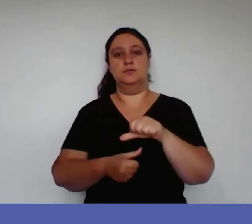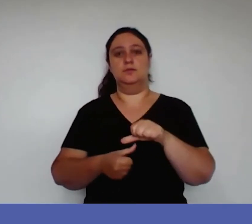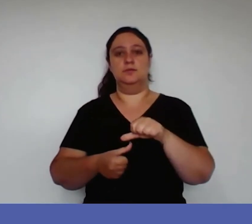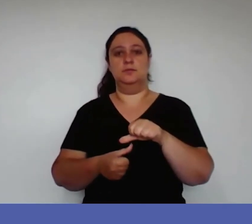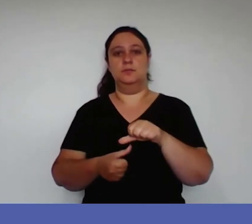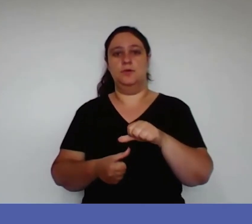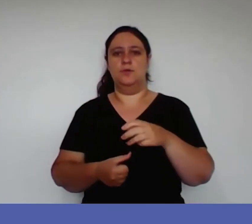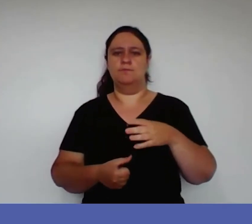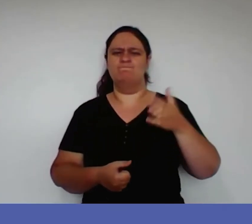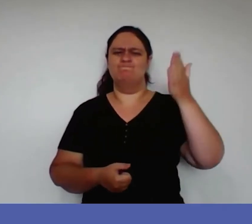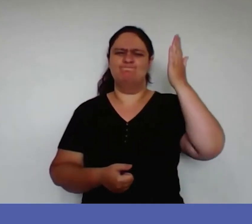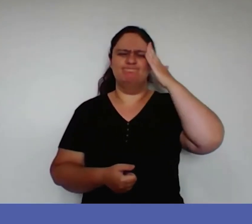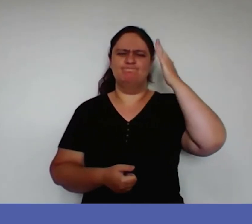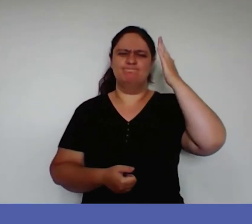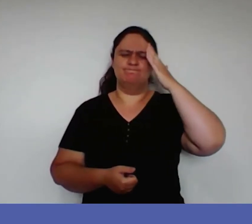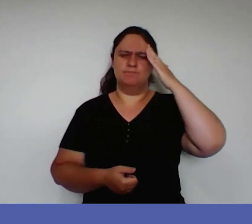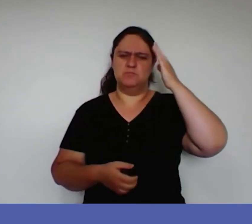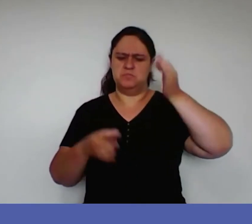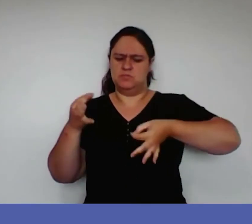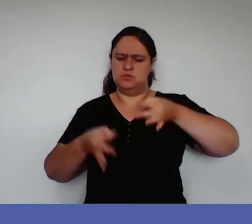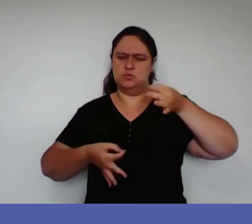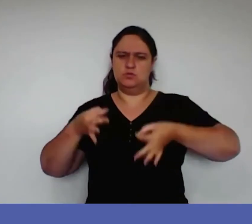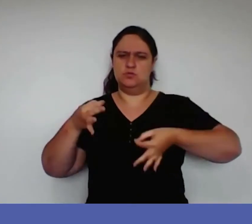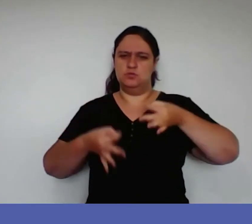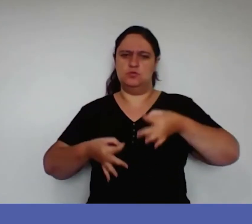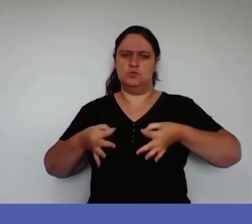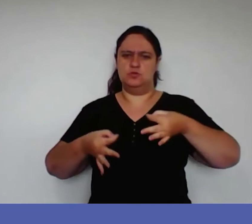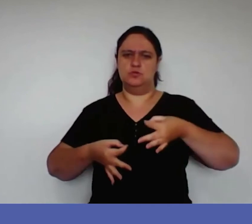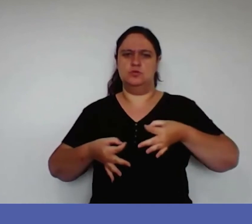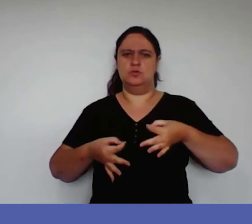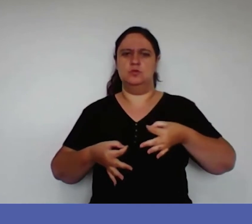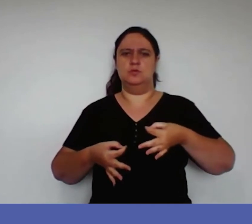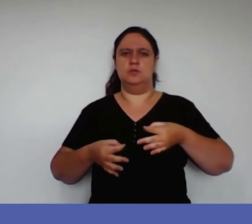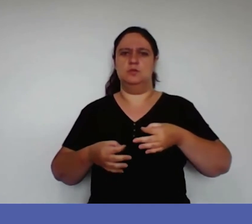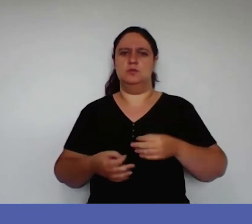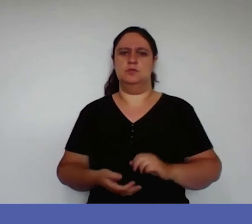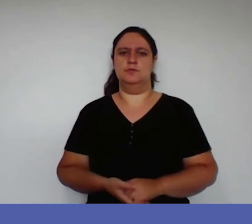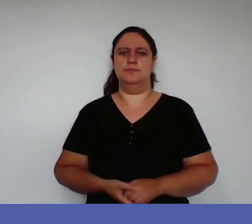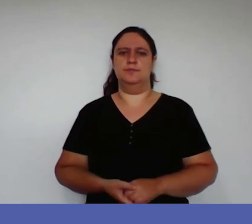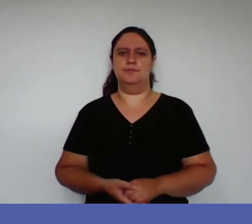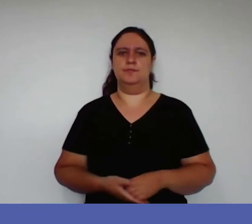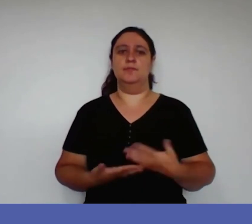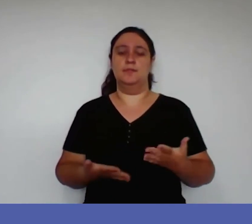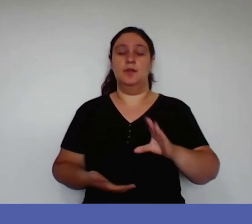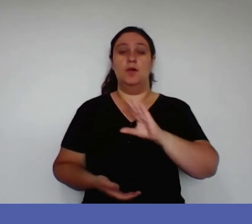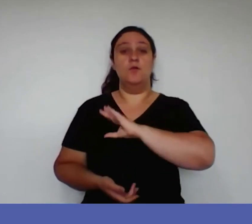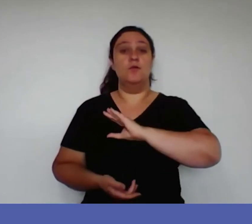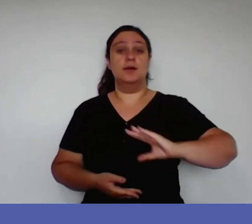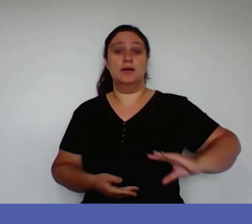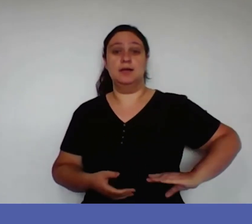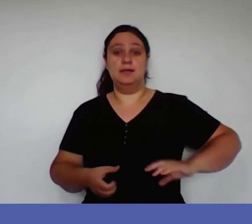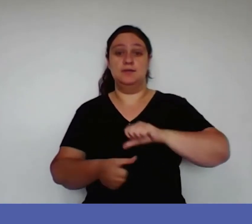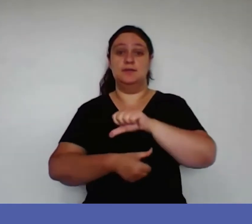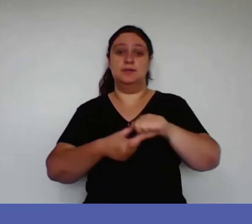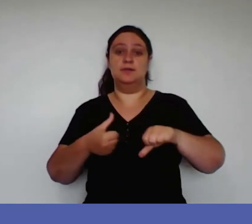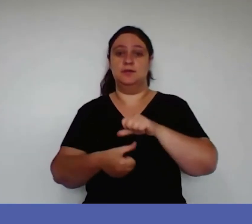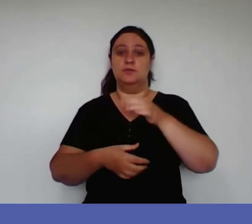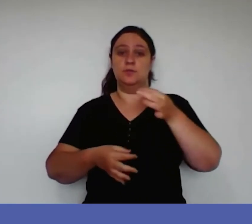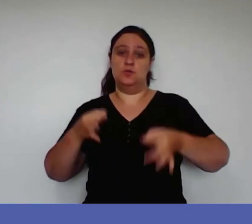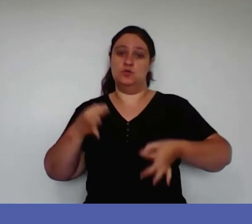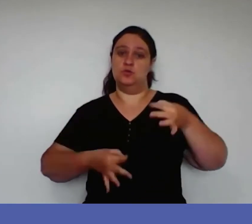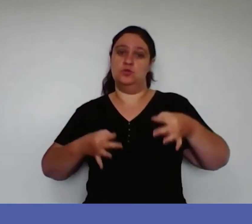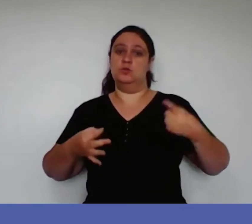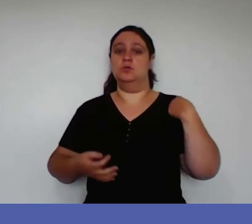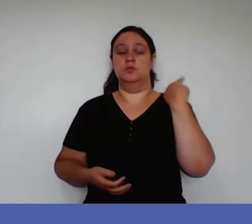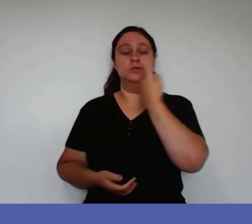sabedoria e justiça e santificação e redenção. Cristo se tornou a nossa justiça, a